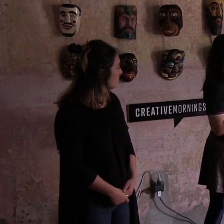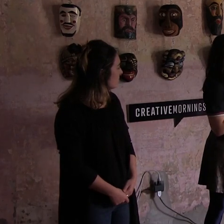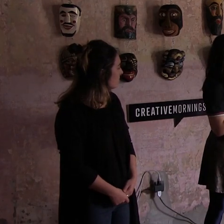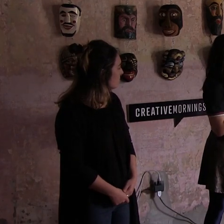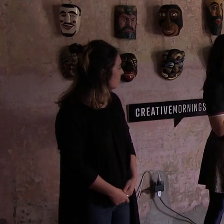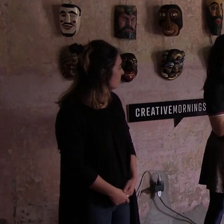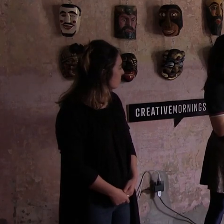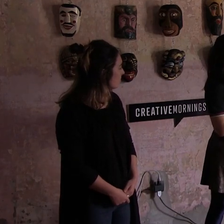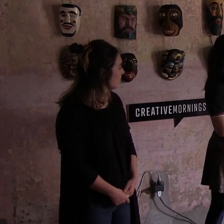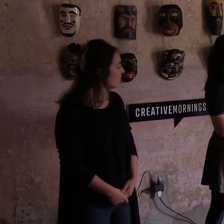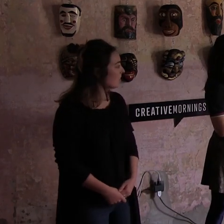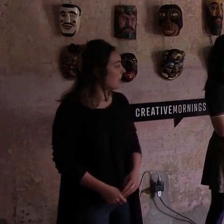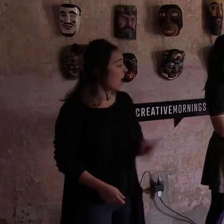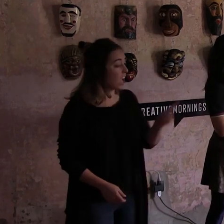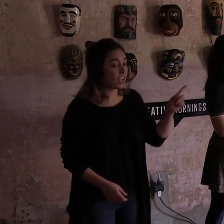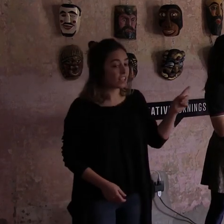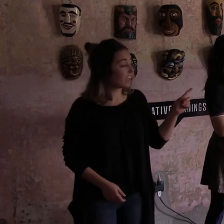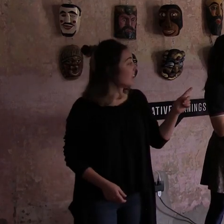Acá era,